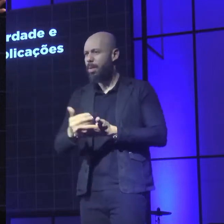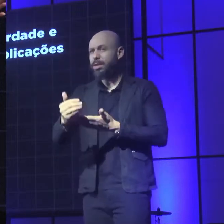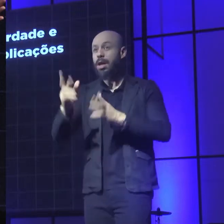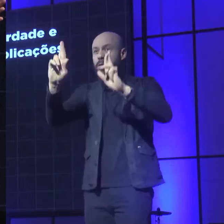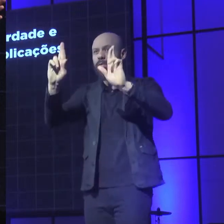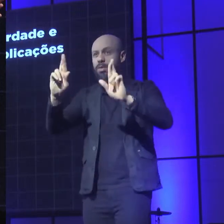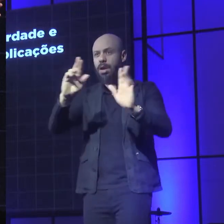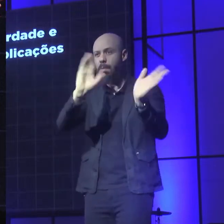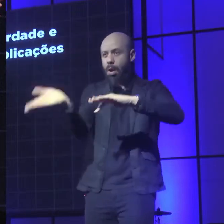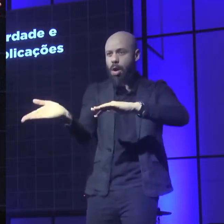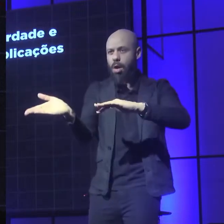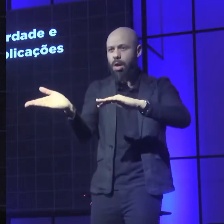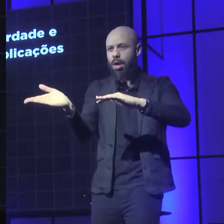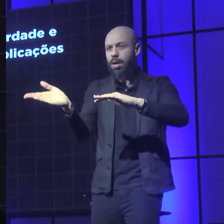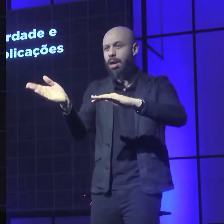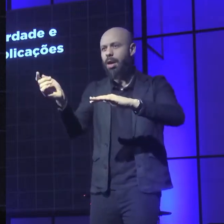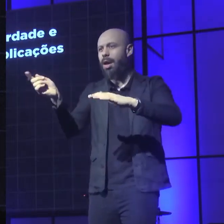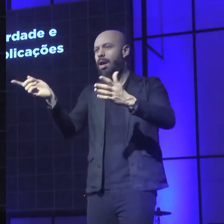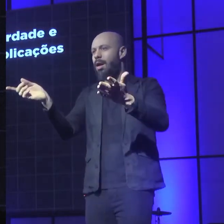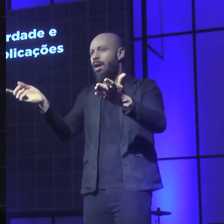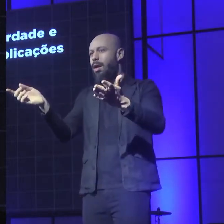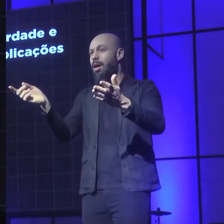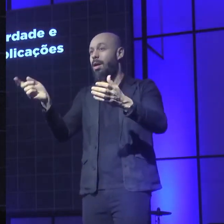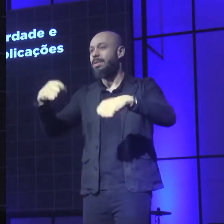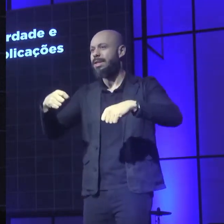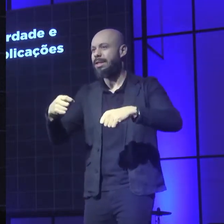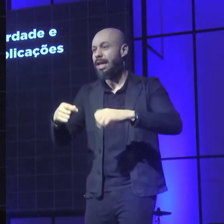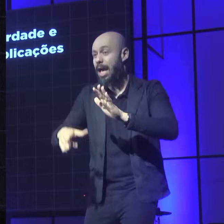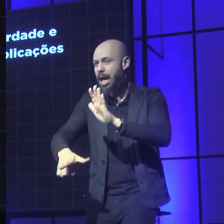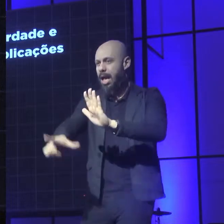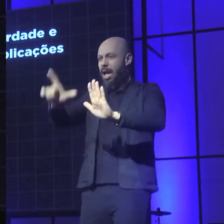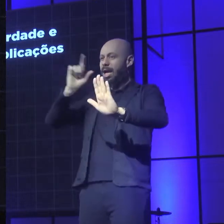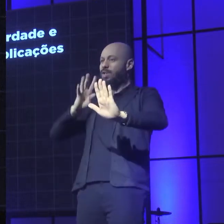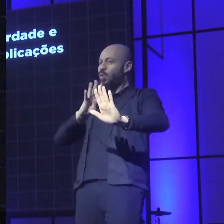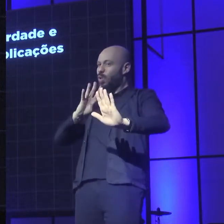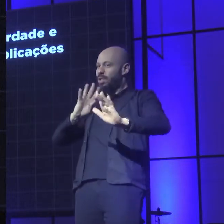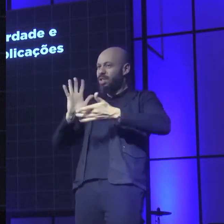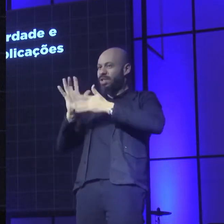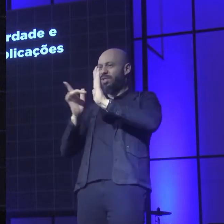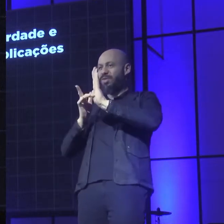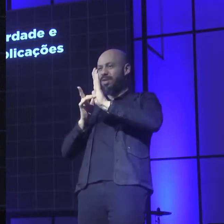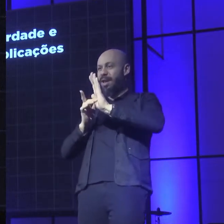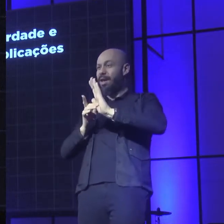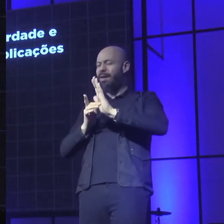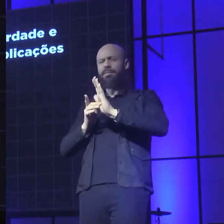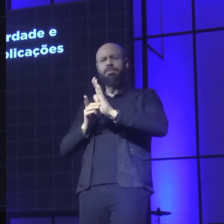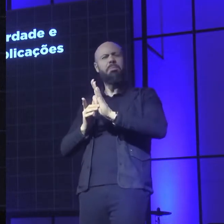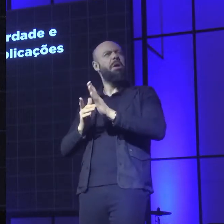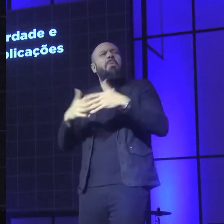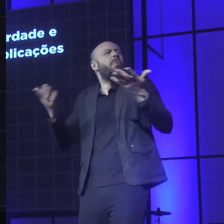saúde. Mas a eternidade não começa quando você, a eternidade começa agora. Então, quando você acredita na